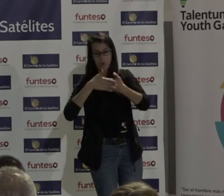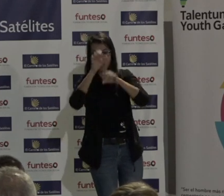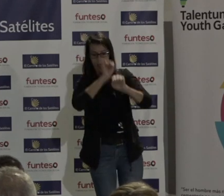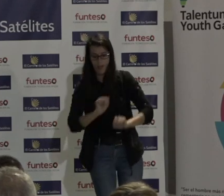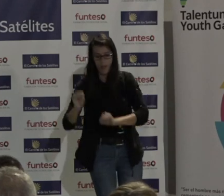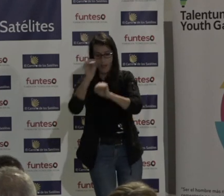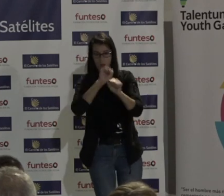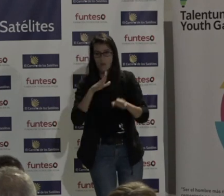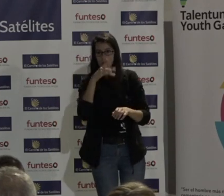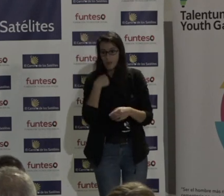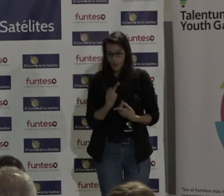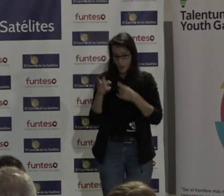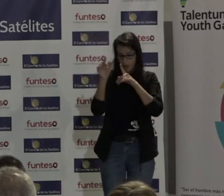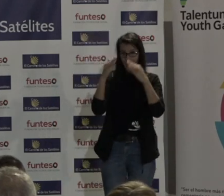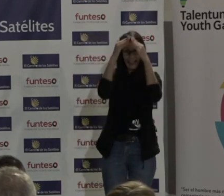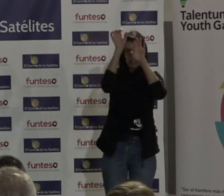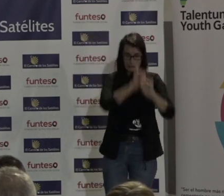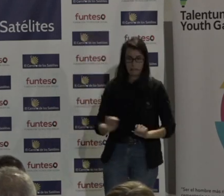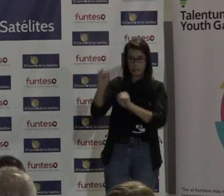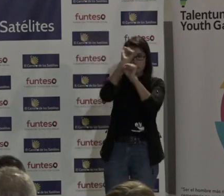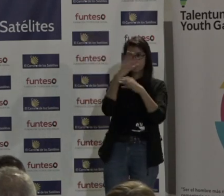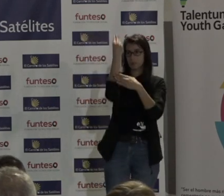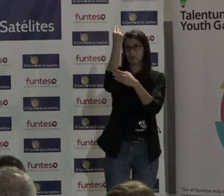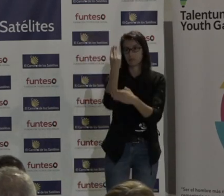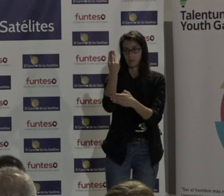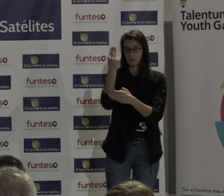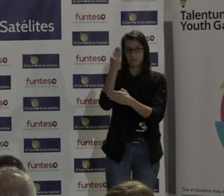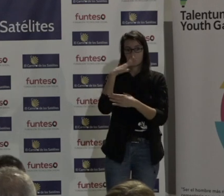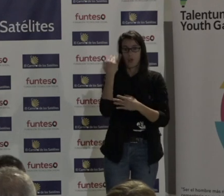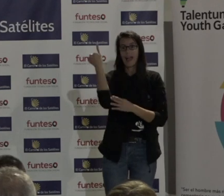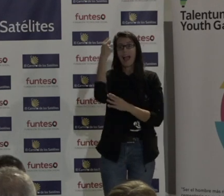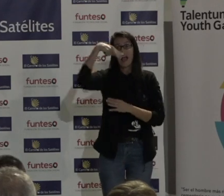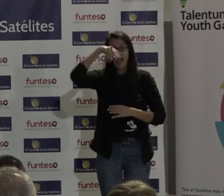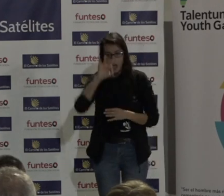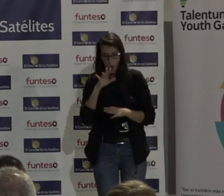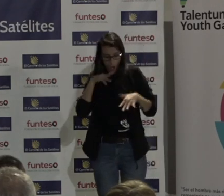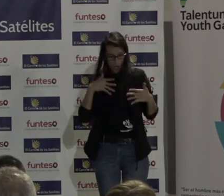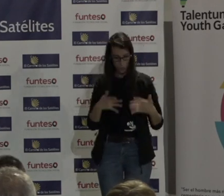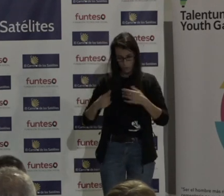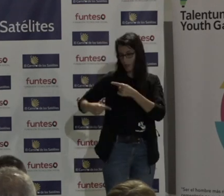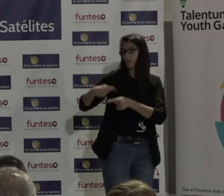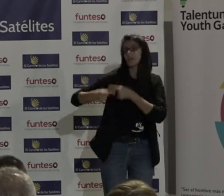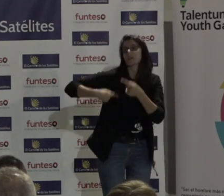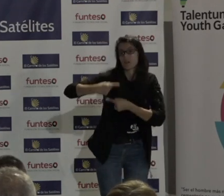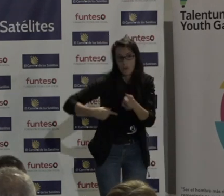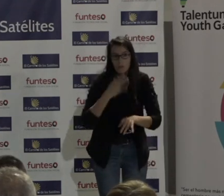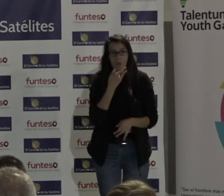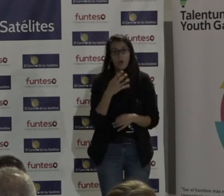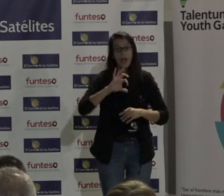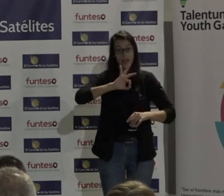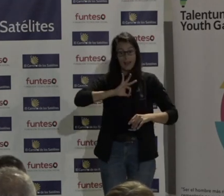porque era el que daba la protección a la casa. Jano está aún presente en nuestra tradición. Cuando decimos enero,